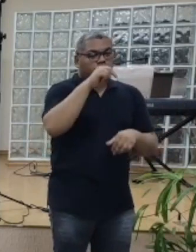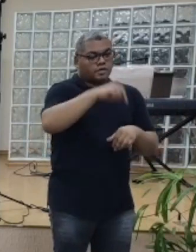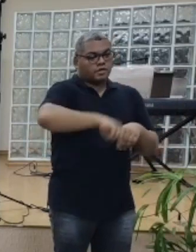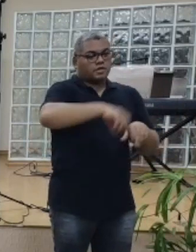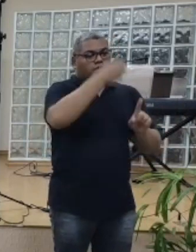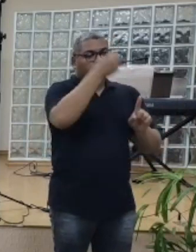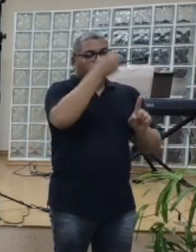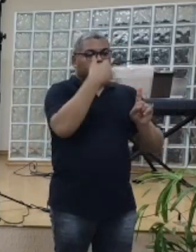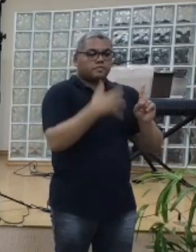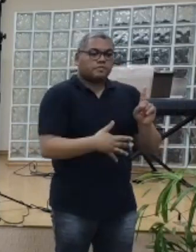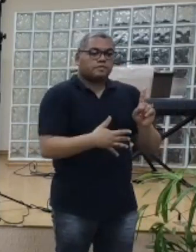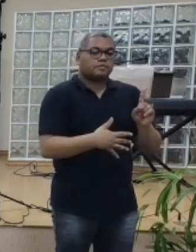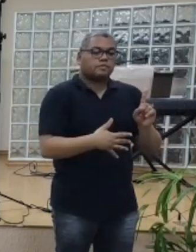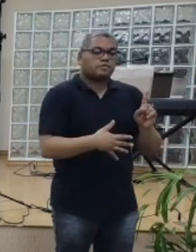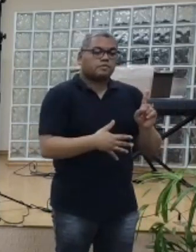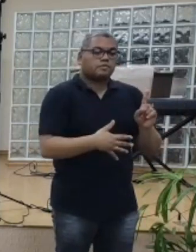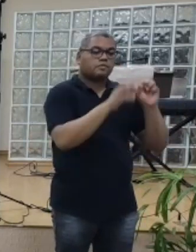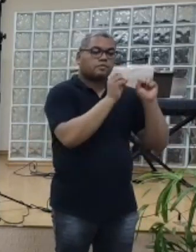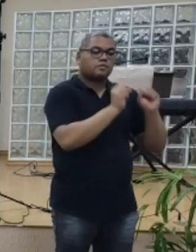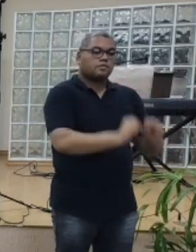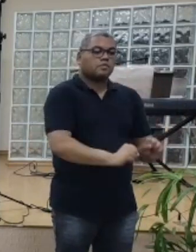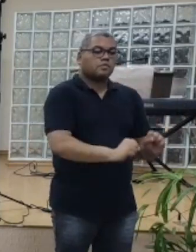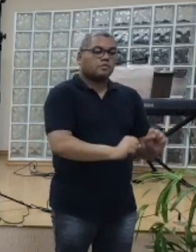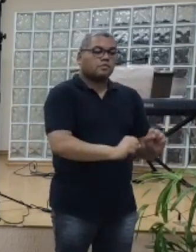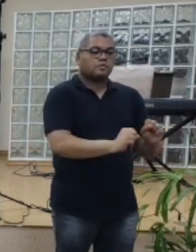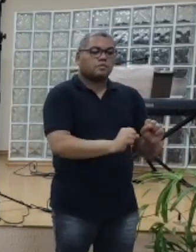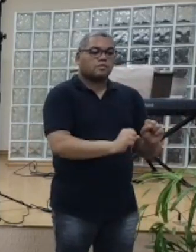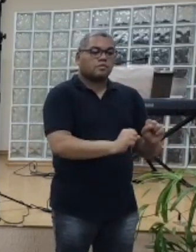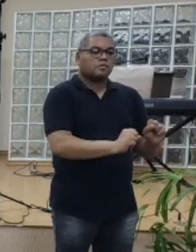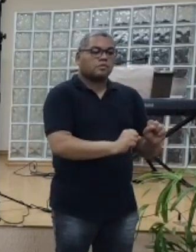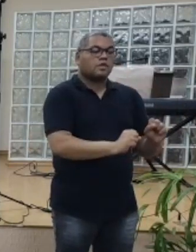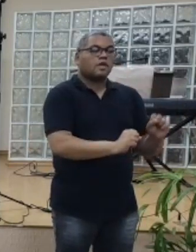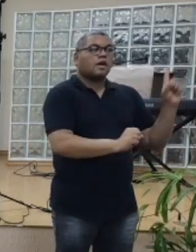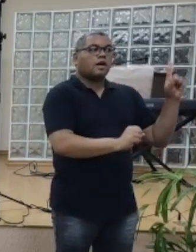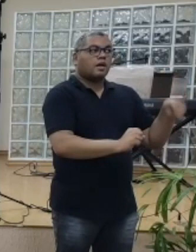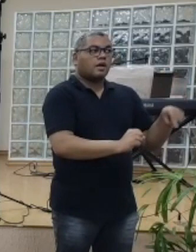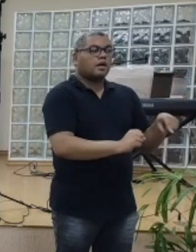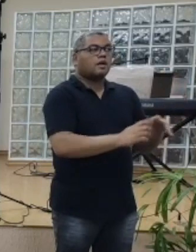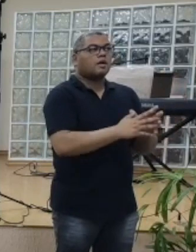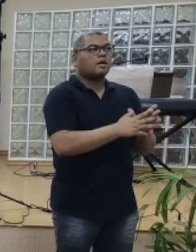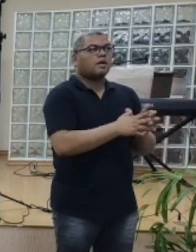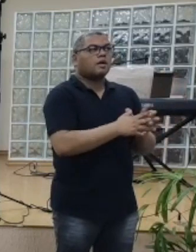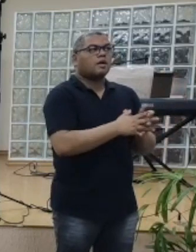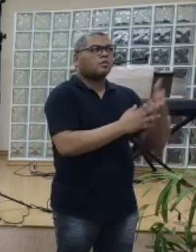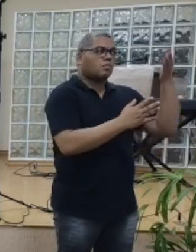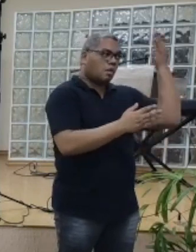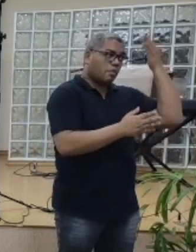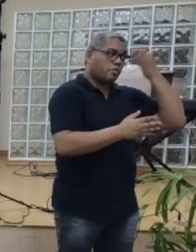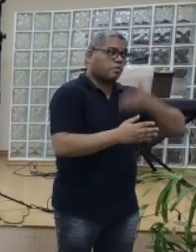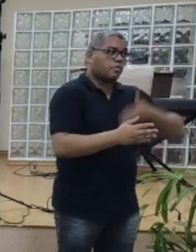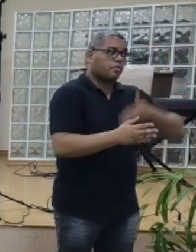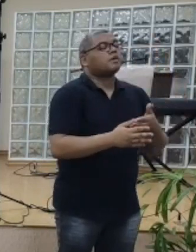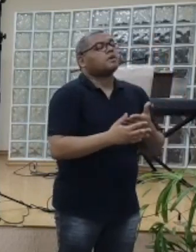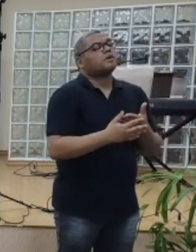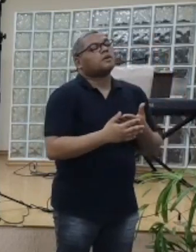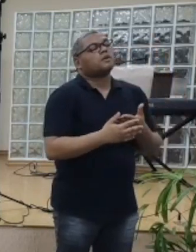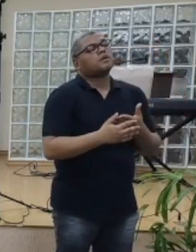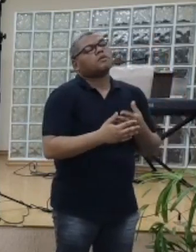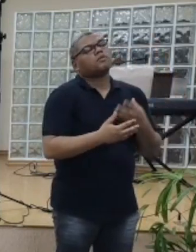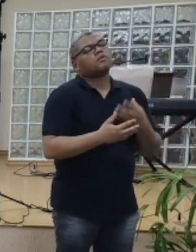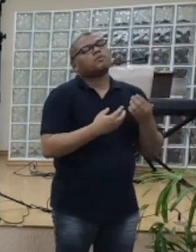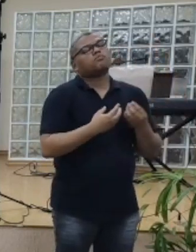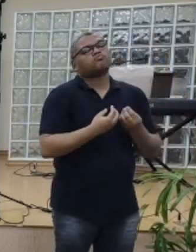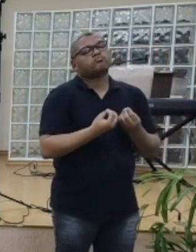descreve aqui, diz que poderia ter sido para eles, ou era para eles, uma provação, uma